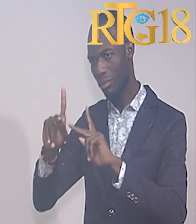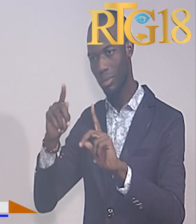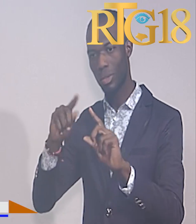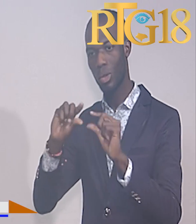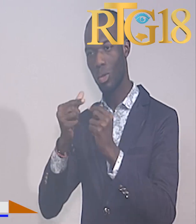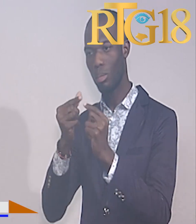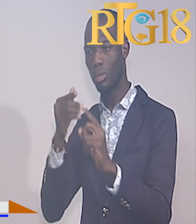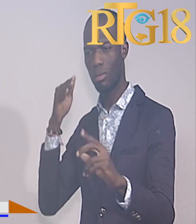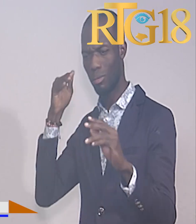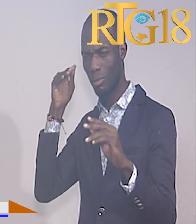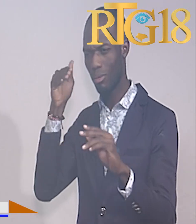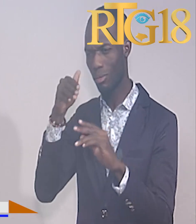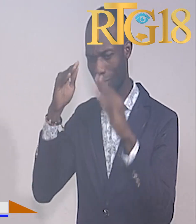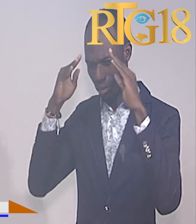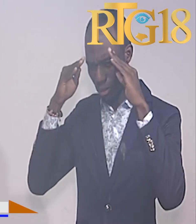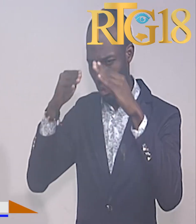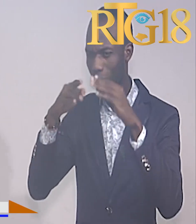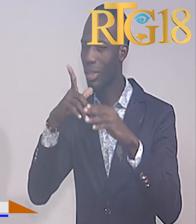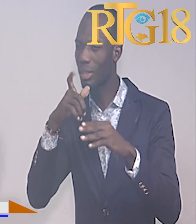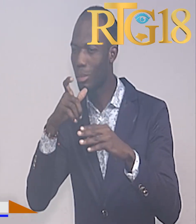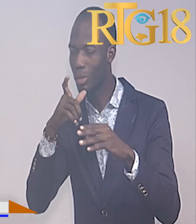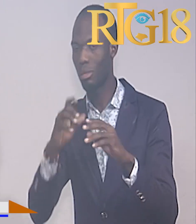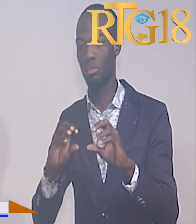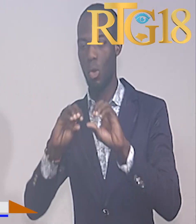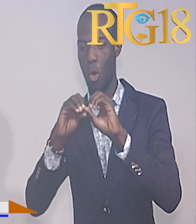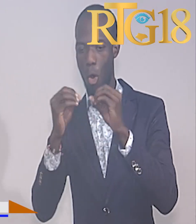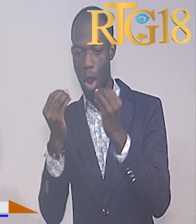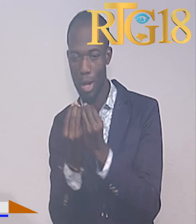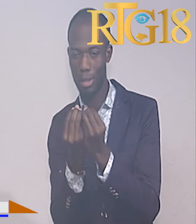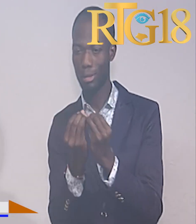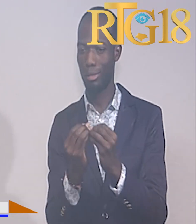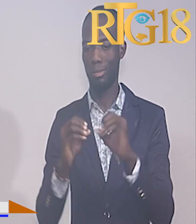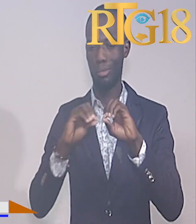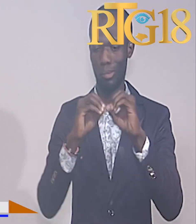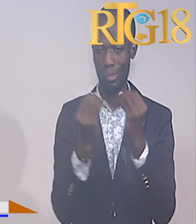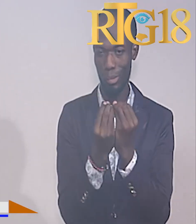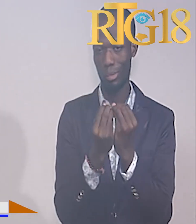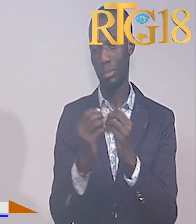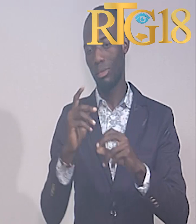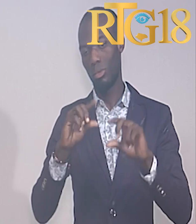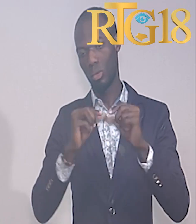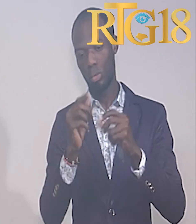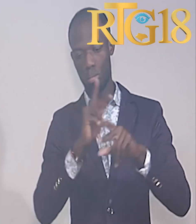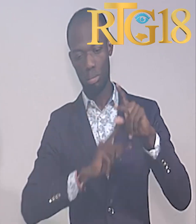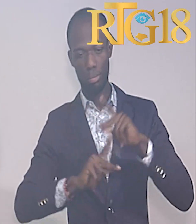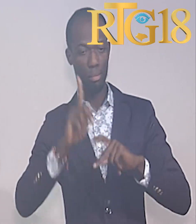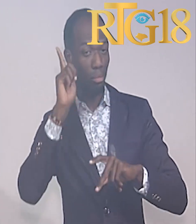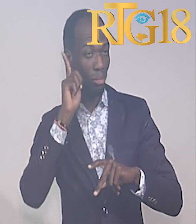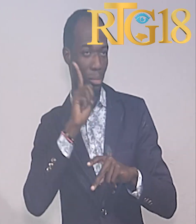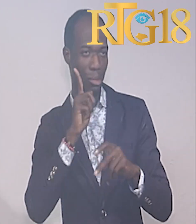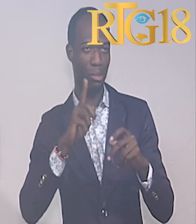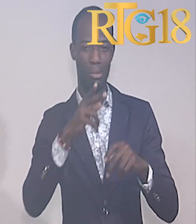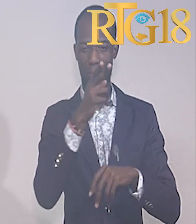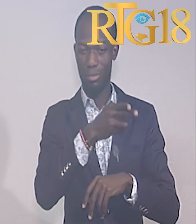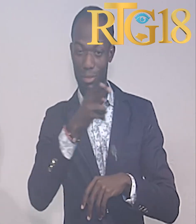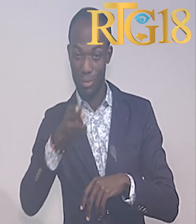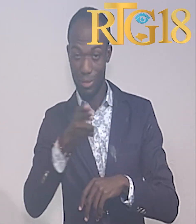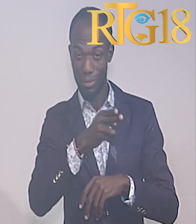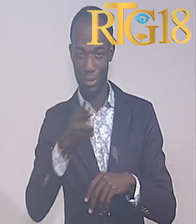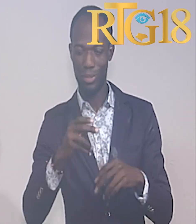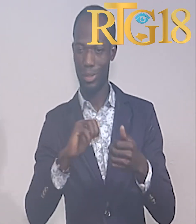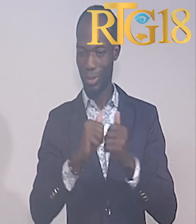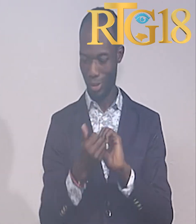ce projet, c'est d'abord les organisations et regroupements de et pour personnes sourdes ou malentendantes,